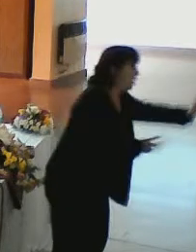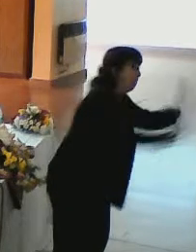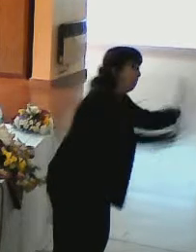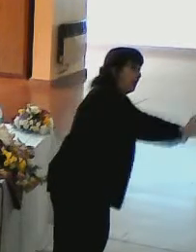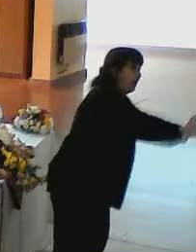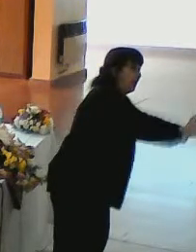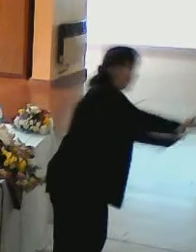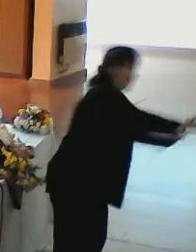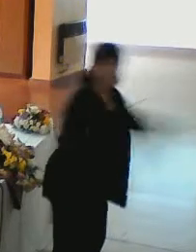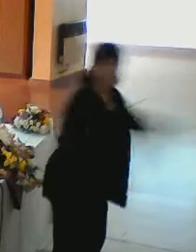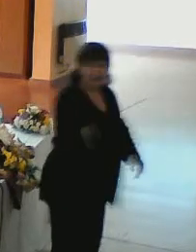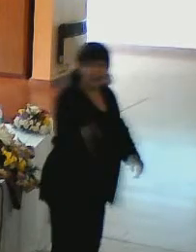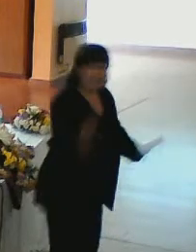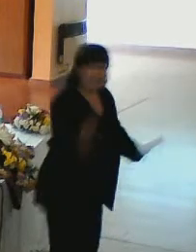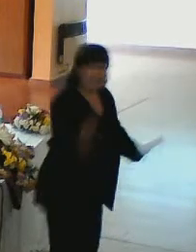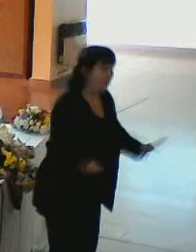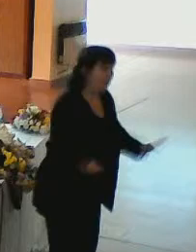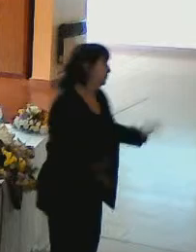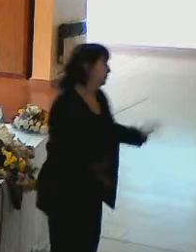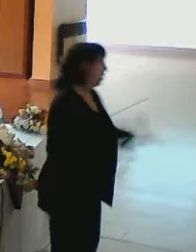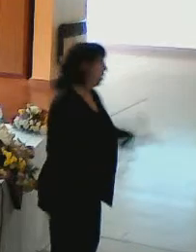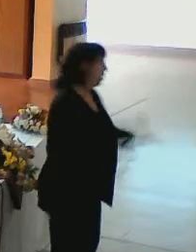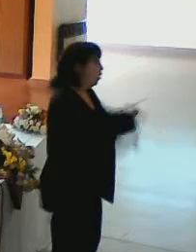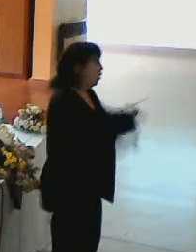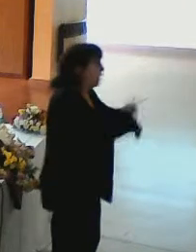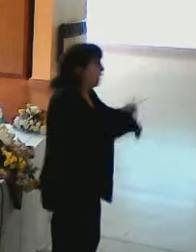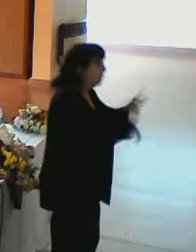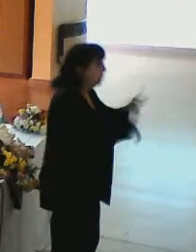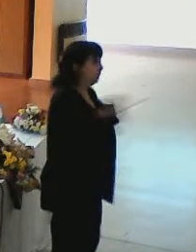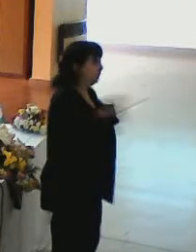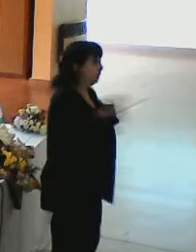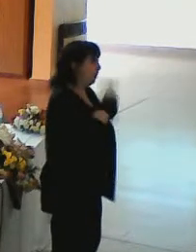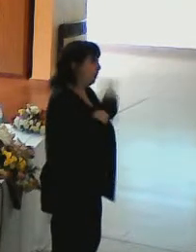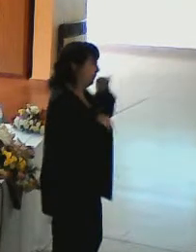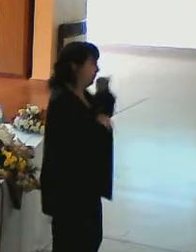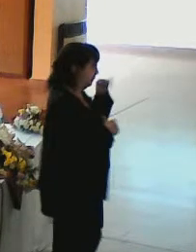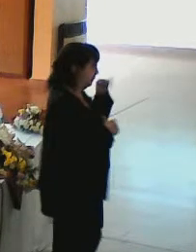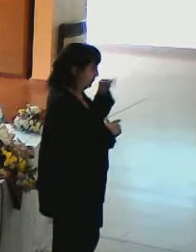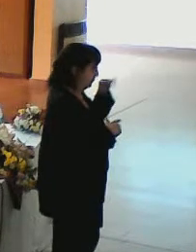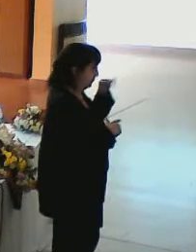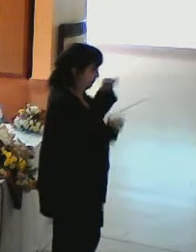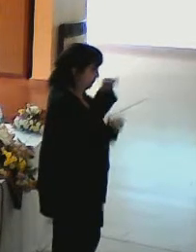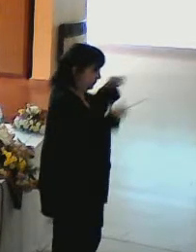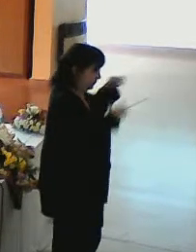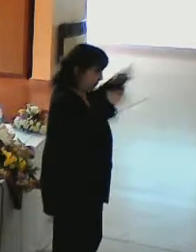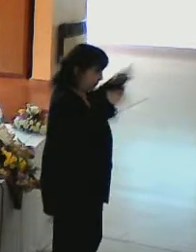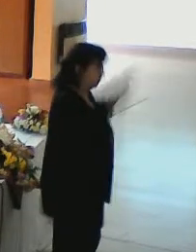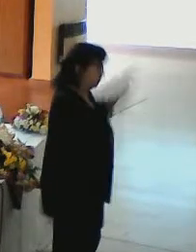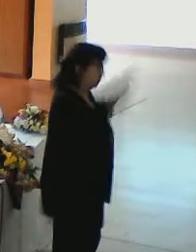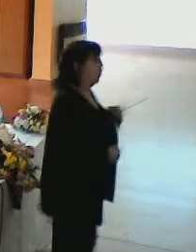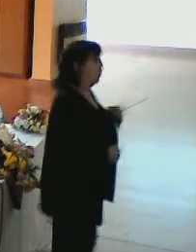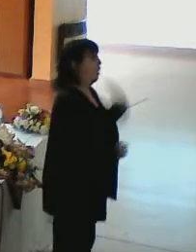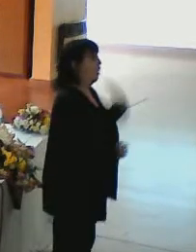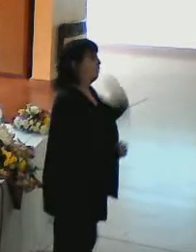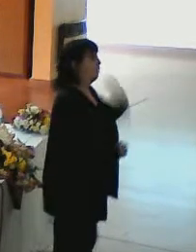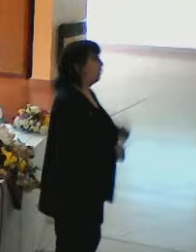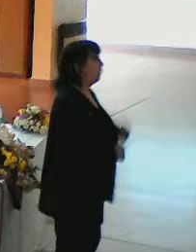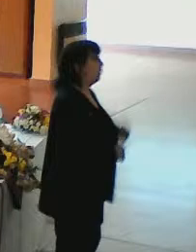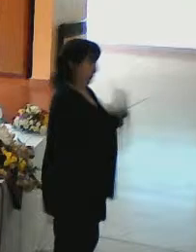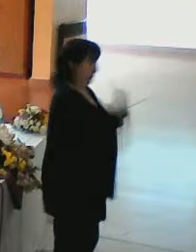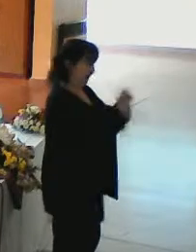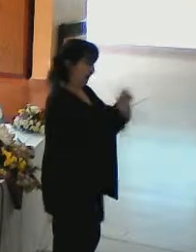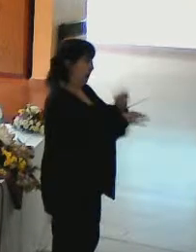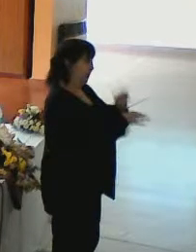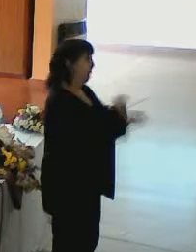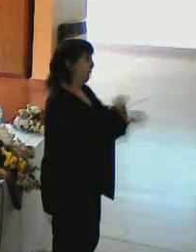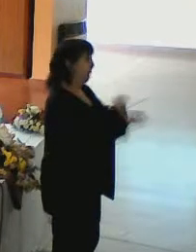que correr, en momentos en que no tendría que correr, habla en exceso, responde antes de que se termine de formular la pregunta, así